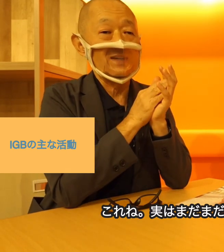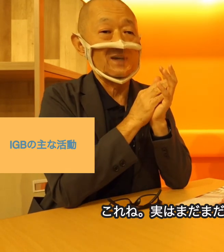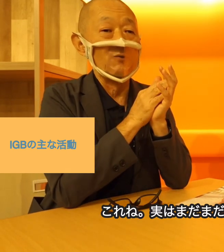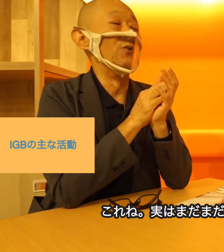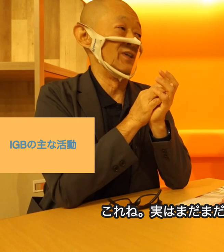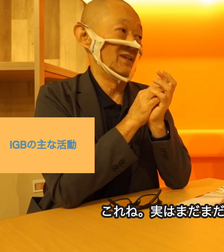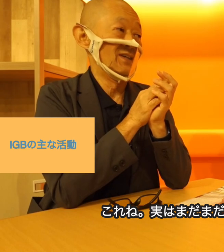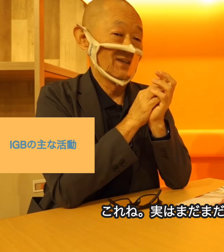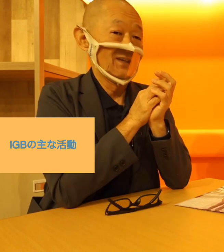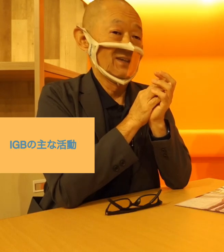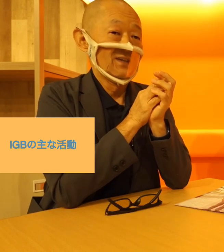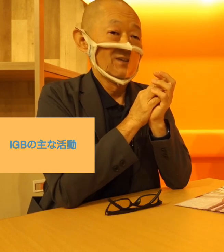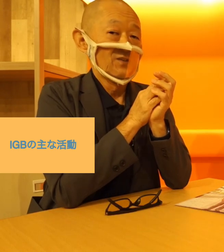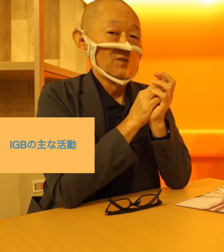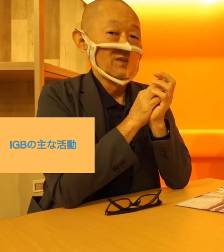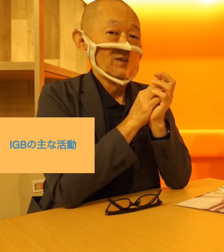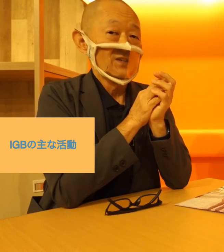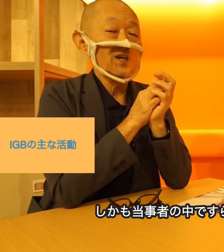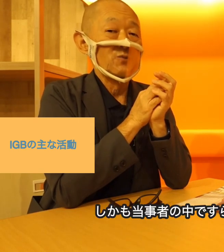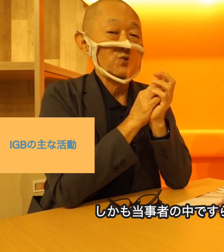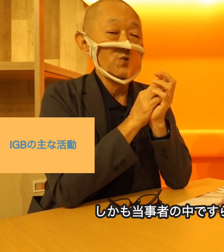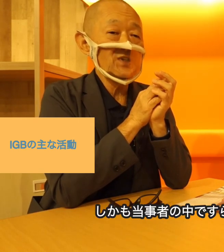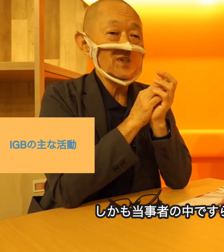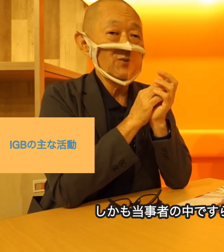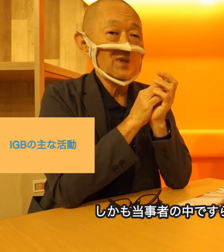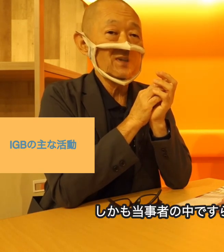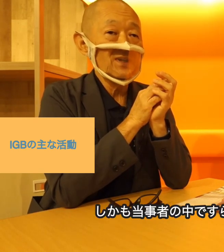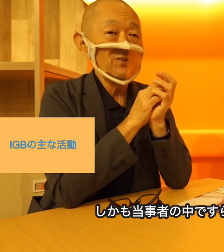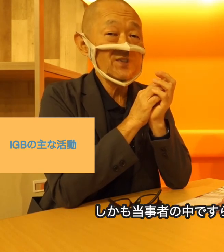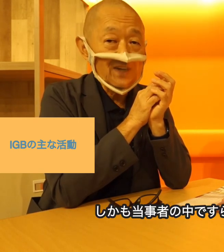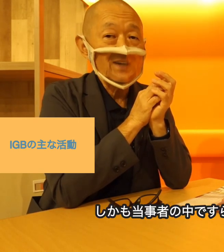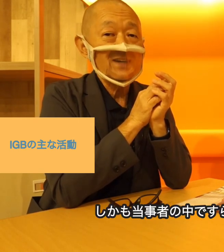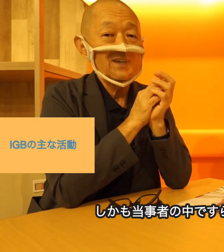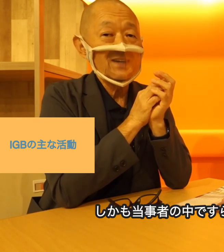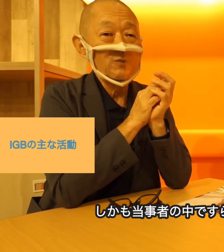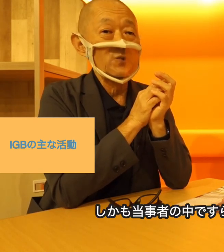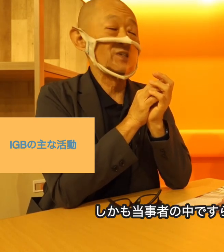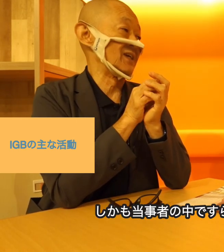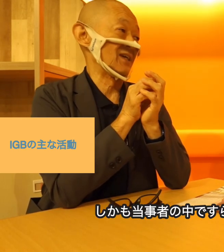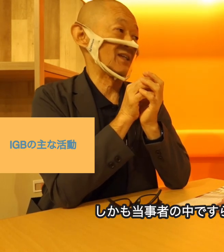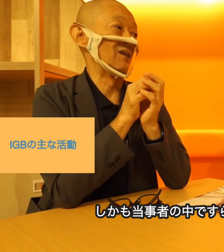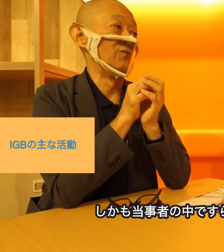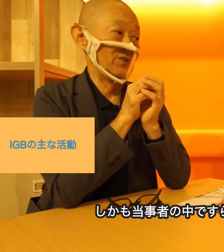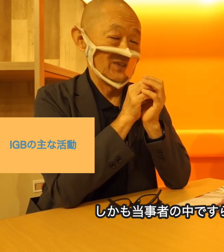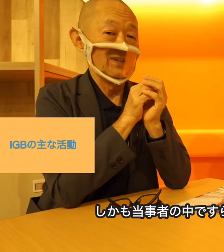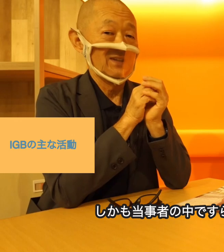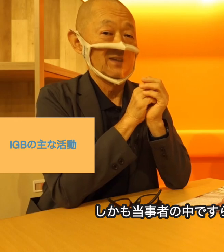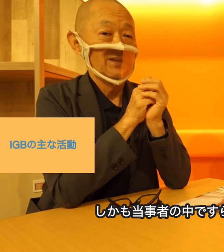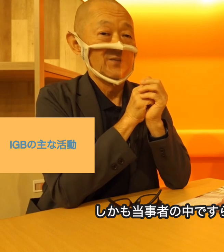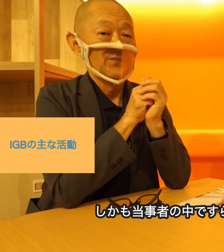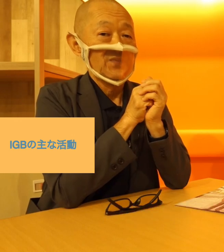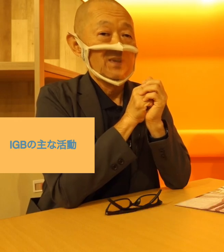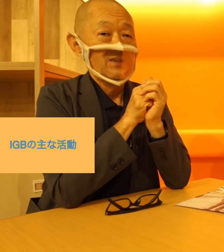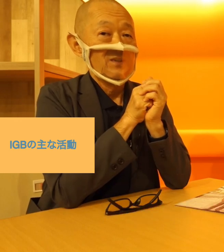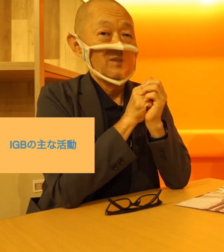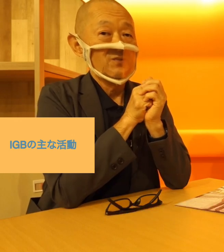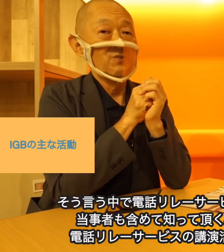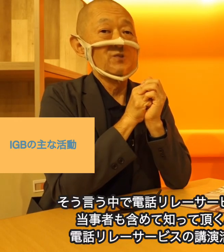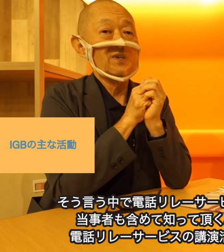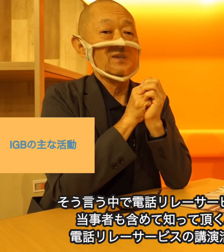方が多い、しかも当事者の中ですらご存じない方が多い、そういう中で